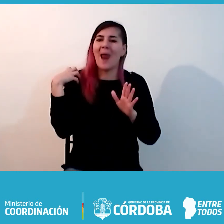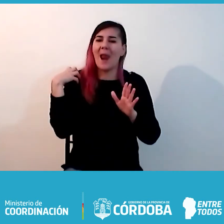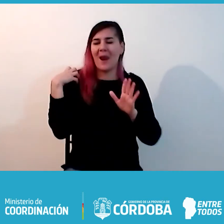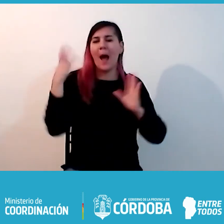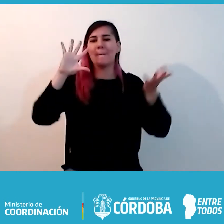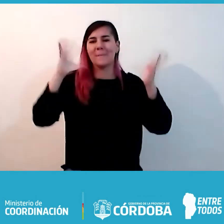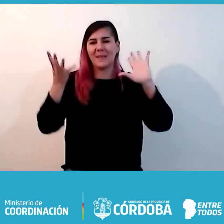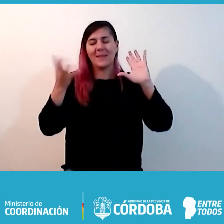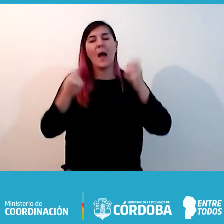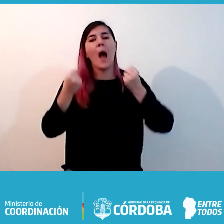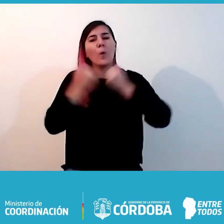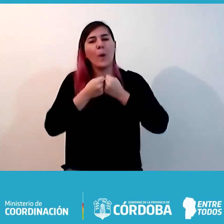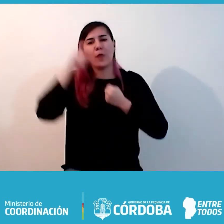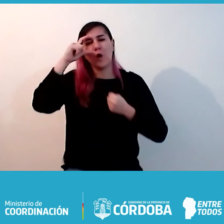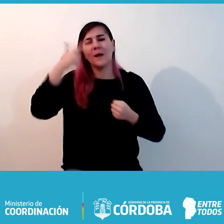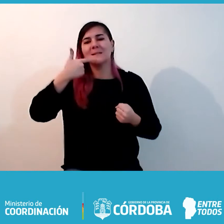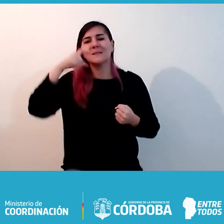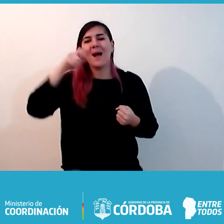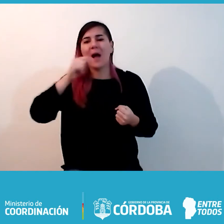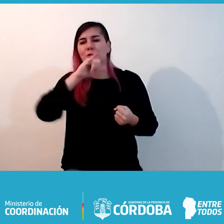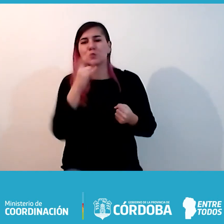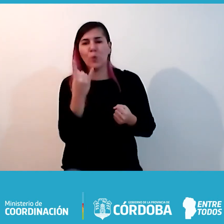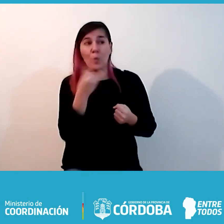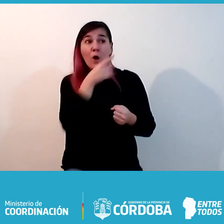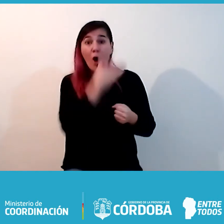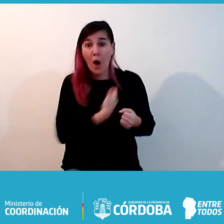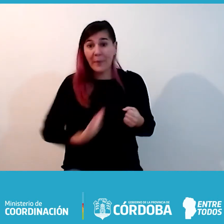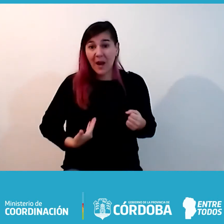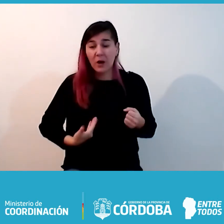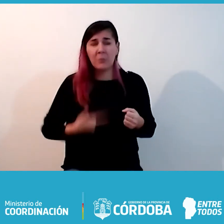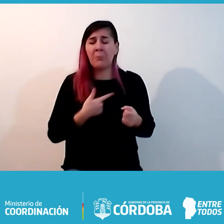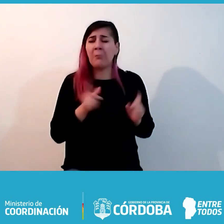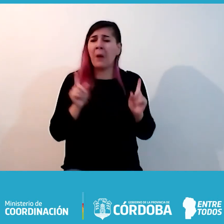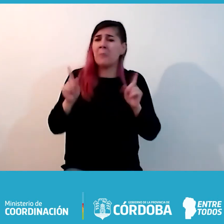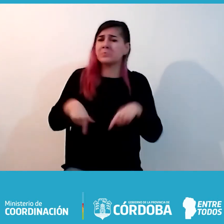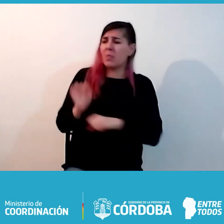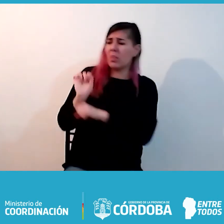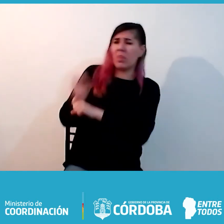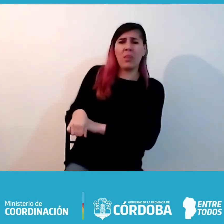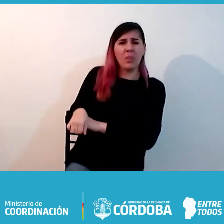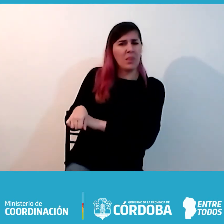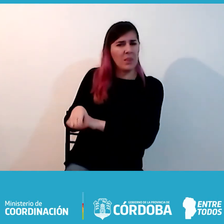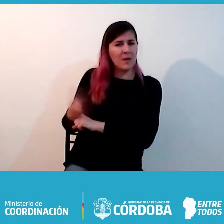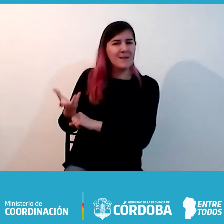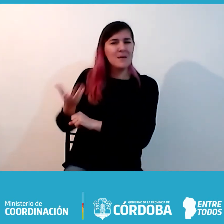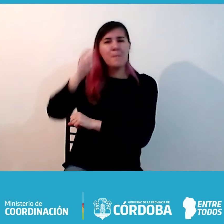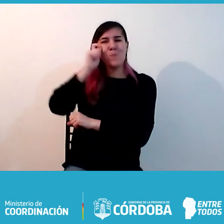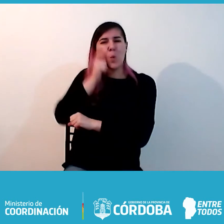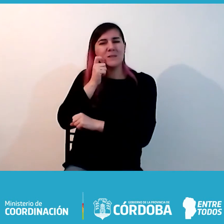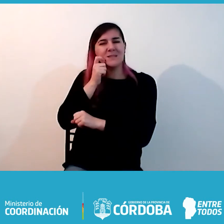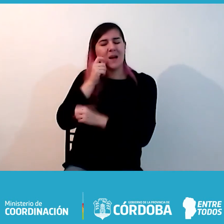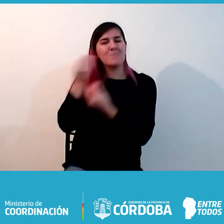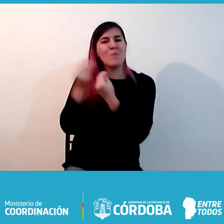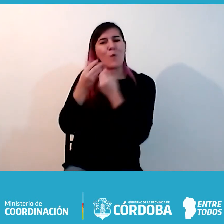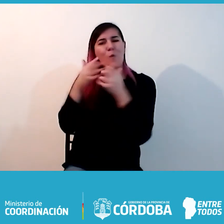Escazú. Entiende que el gobierno emitió todas las instancias de participación. El impacto paisajístico de Punilla atrae a artistas de todas las